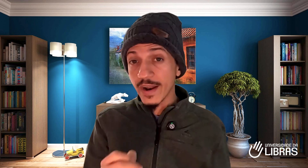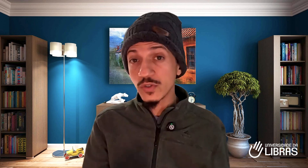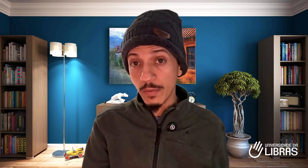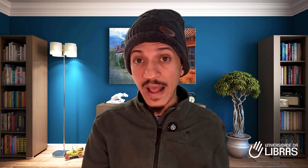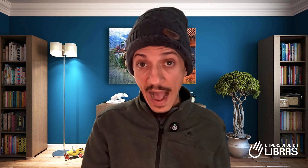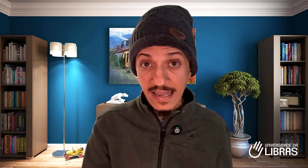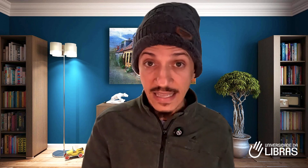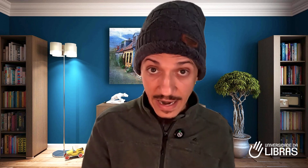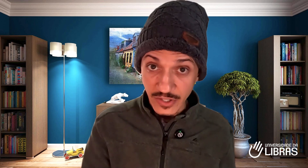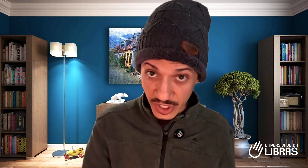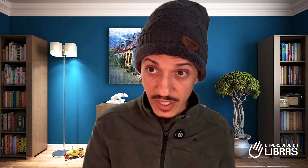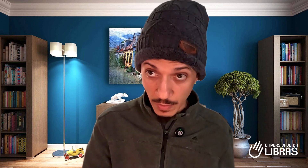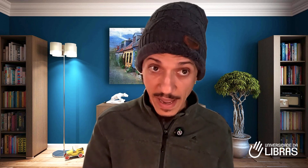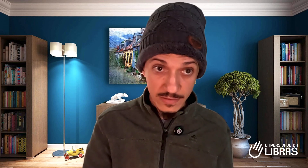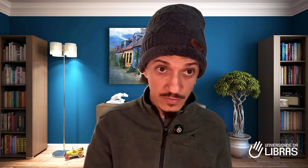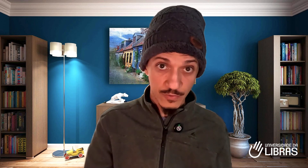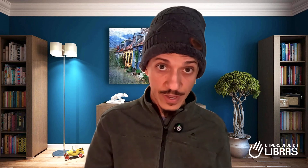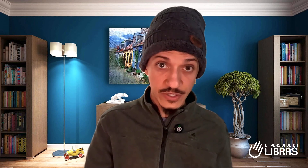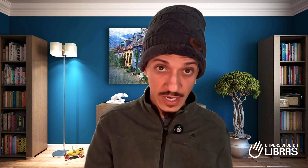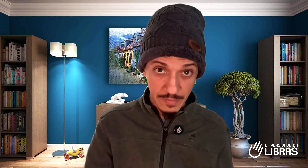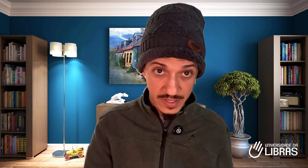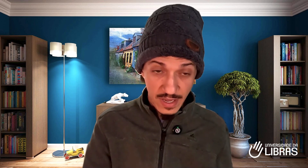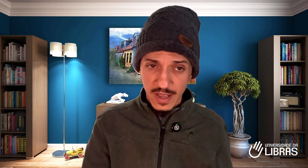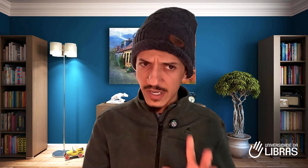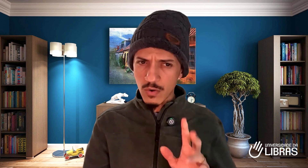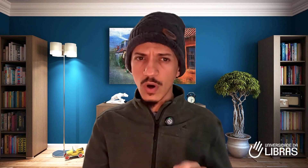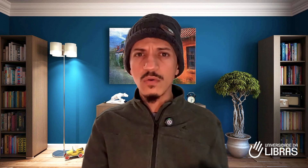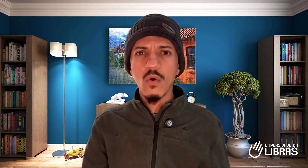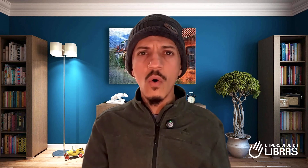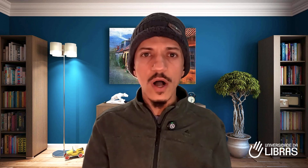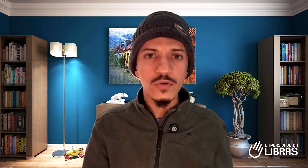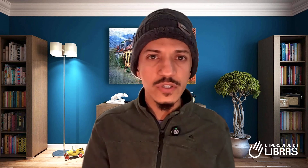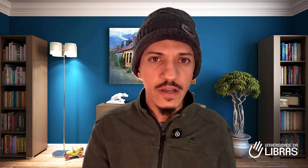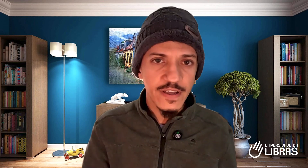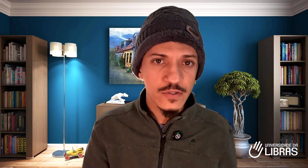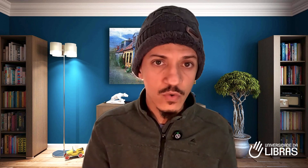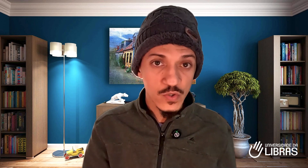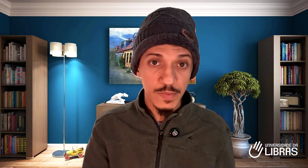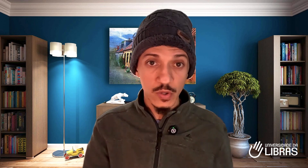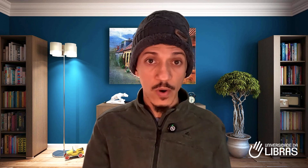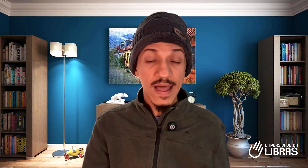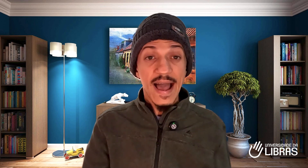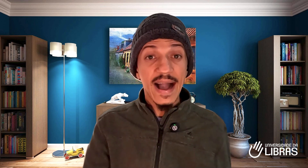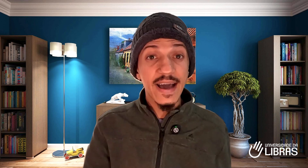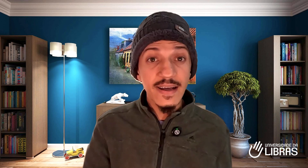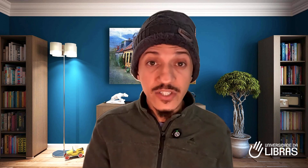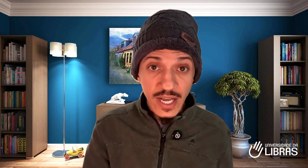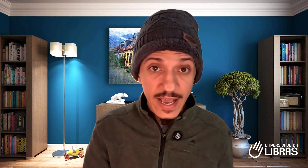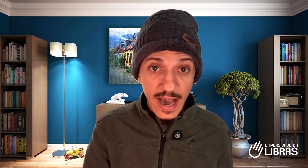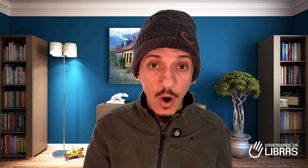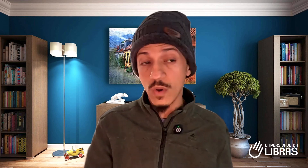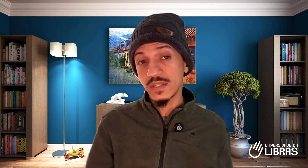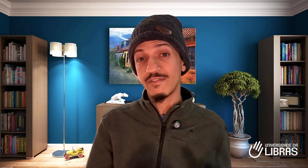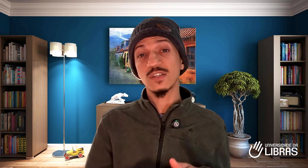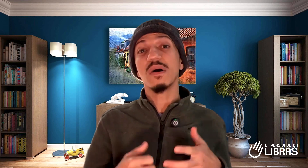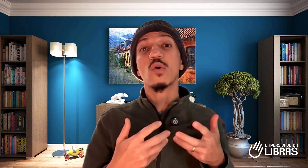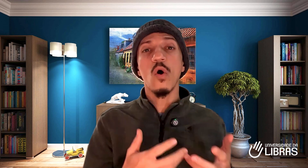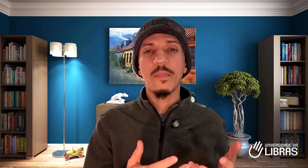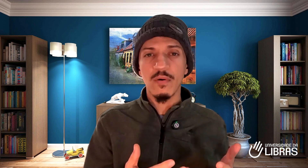sobre as garantias do método Fluente em Libras. De acordo com o Código de Defesa do Consumidor, a garantia legal quando você faz uma compra online